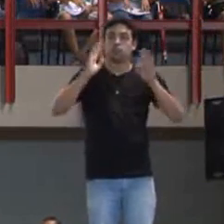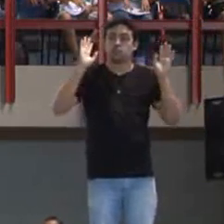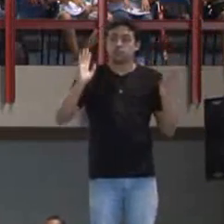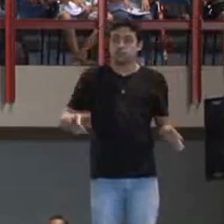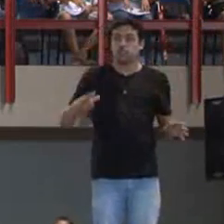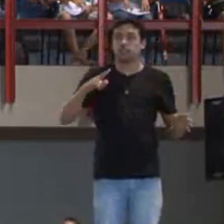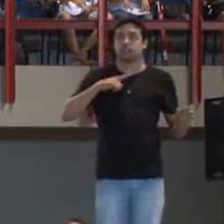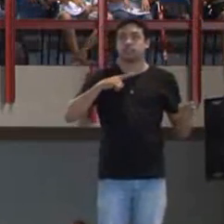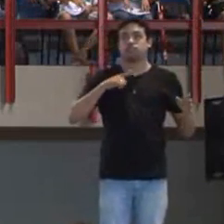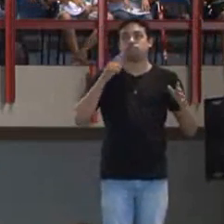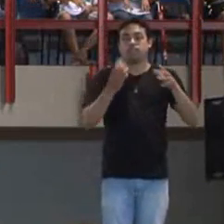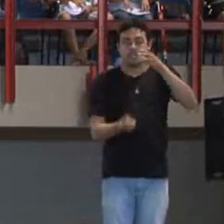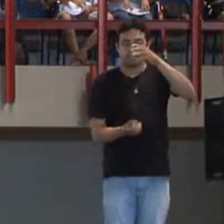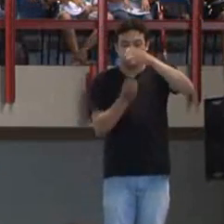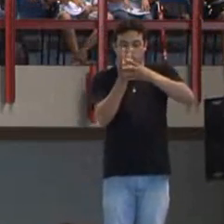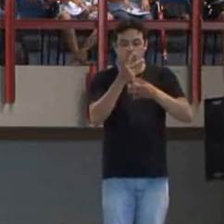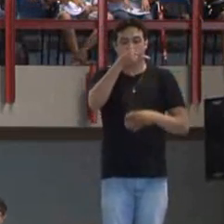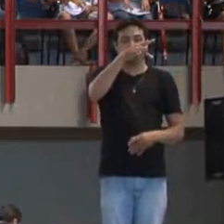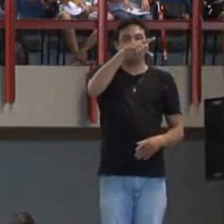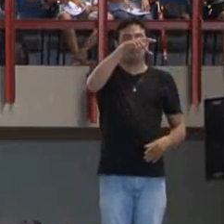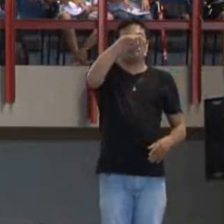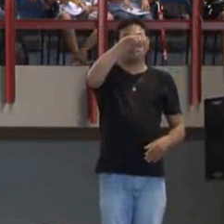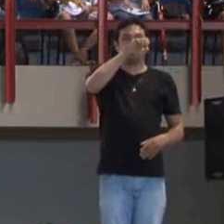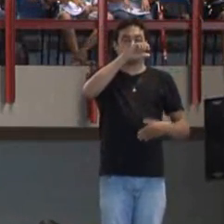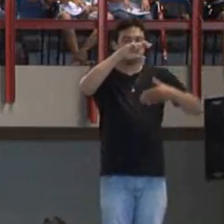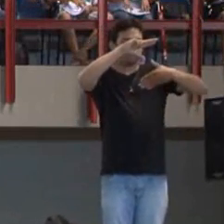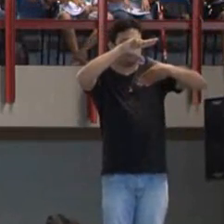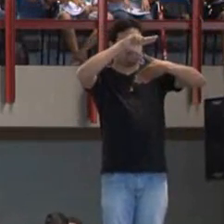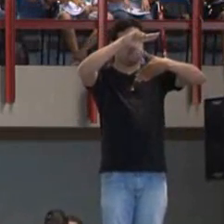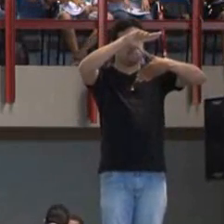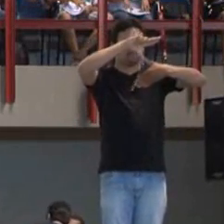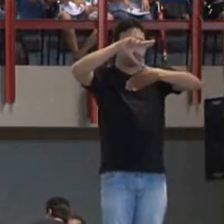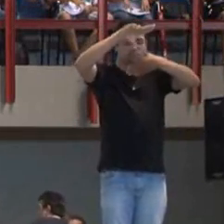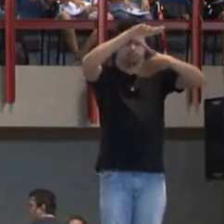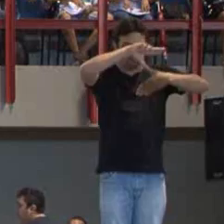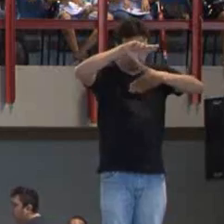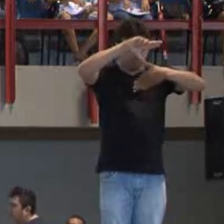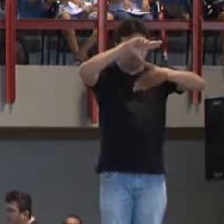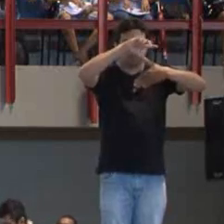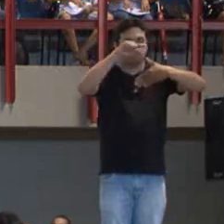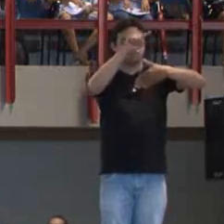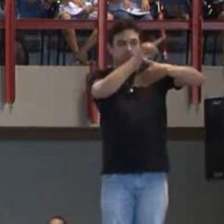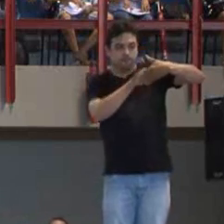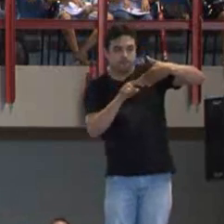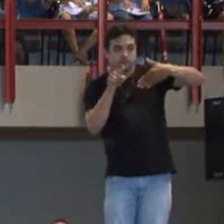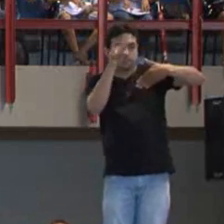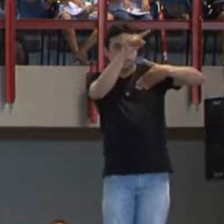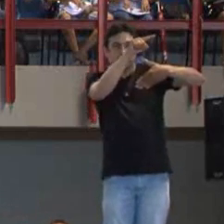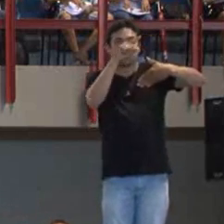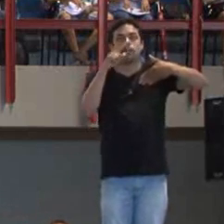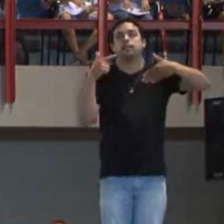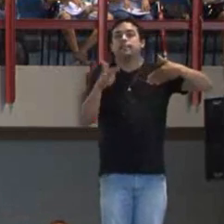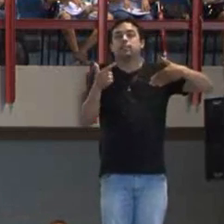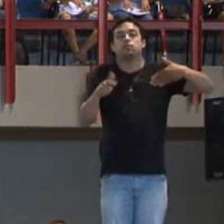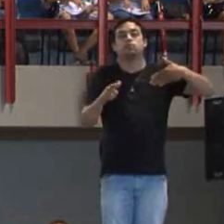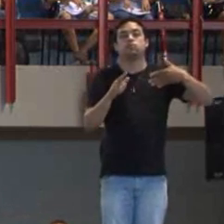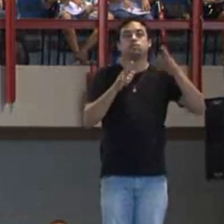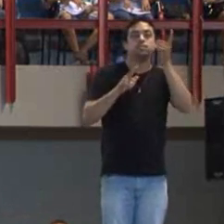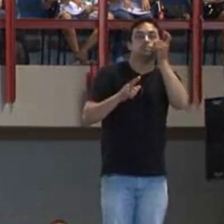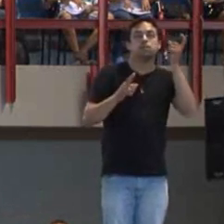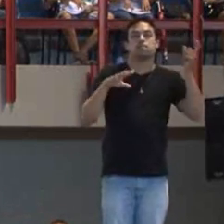de Península Ibérica, pessoal, não existia divisão de terra. Então, o que hoje nós chamamos de Espanha